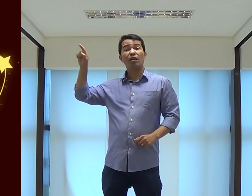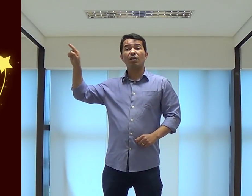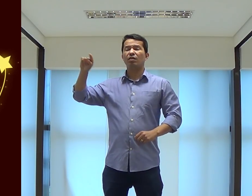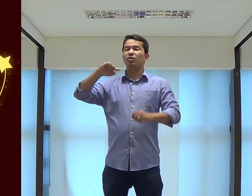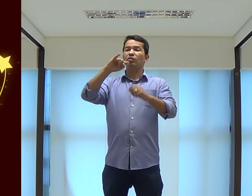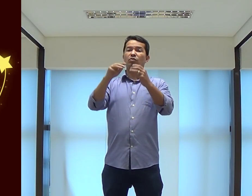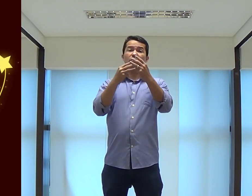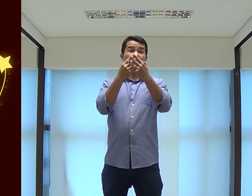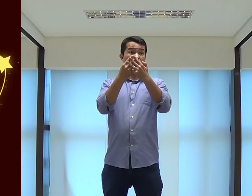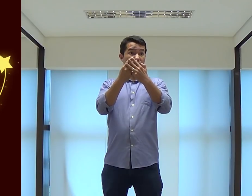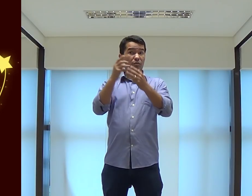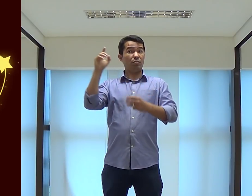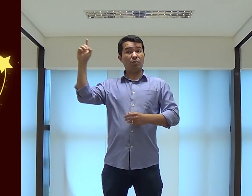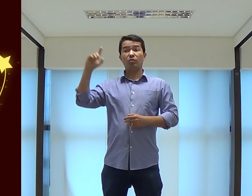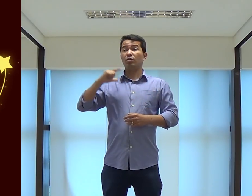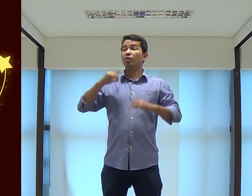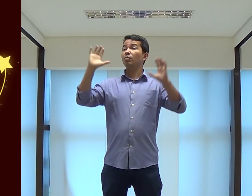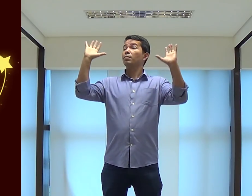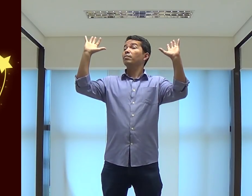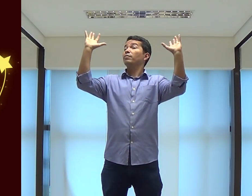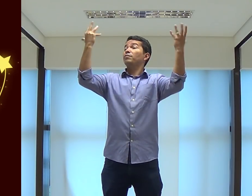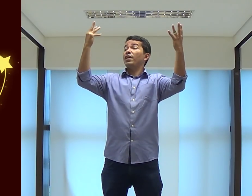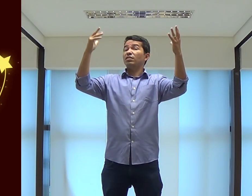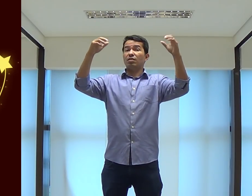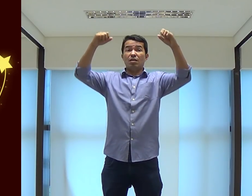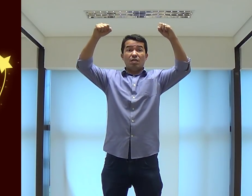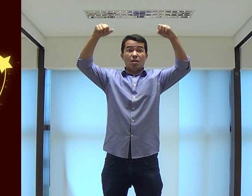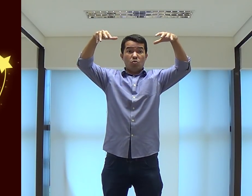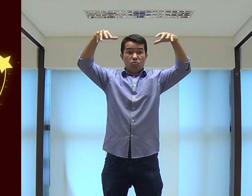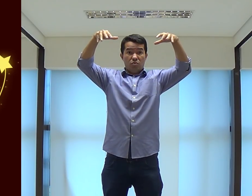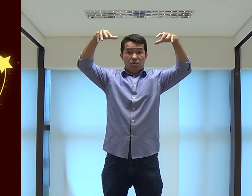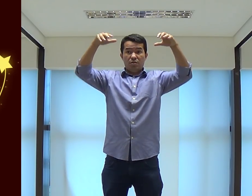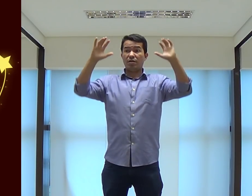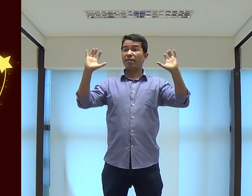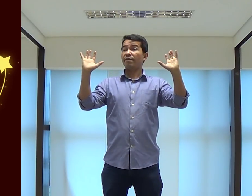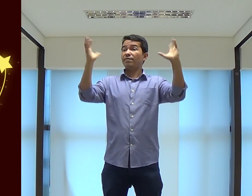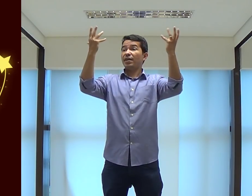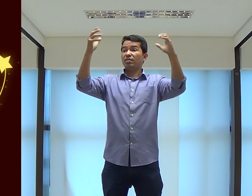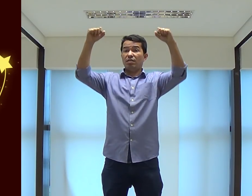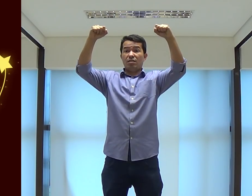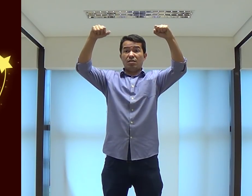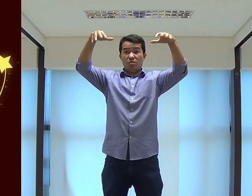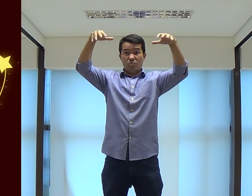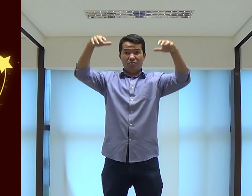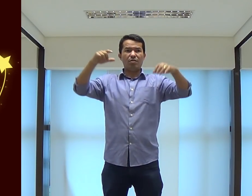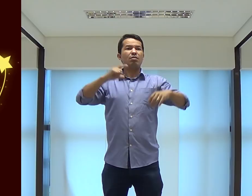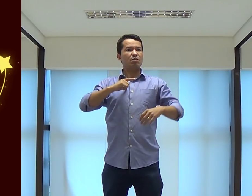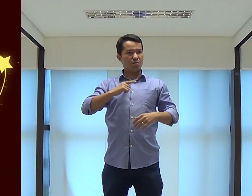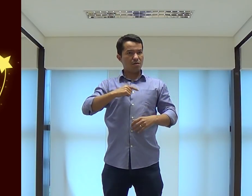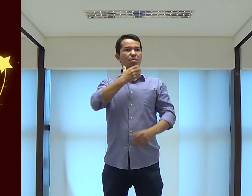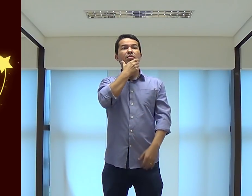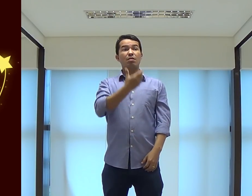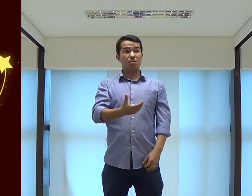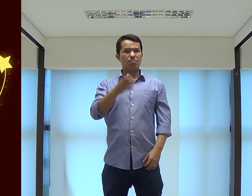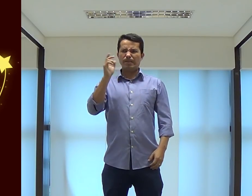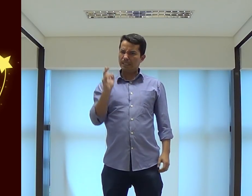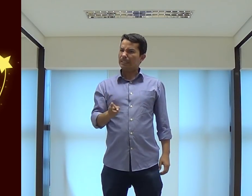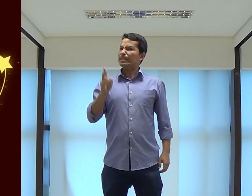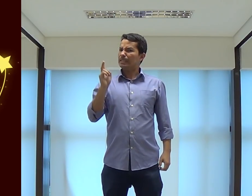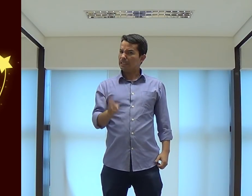Então, vou explicar. Os judeus, eles tinham sempre uma festa da luz. Eles tinham que era